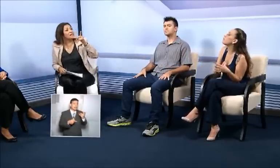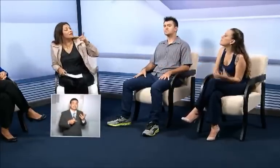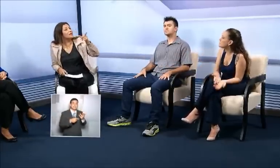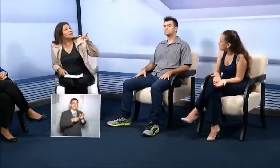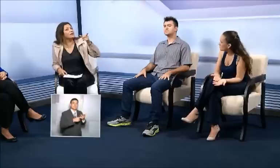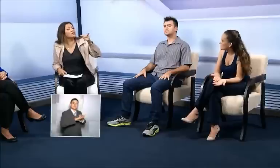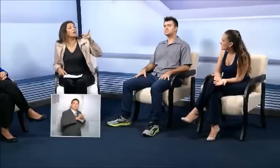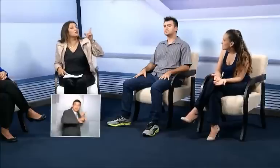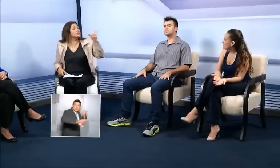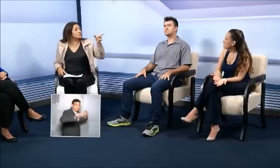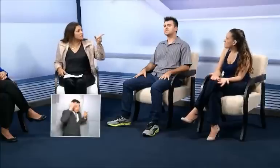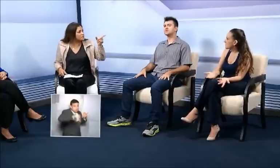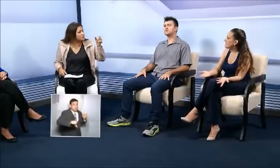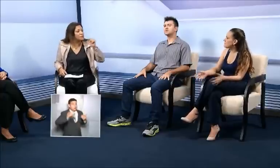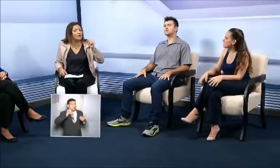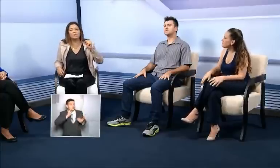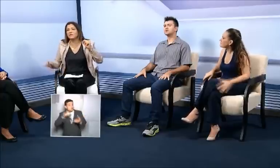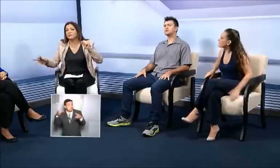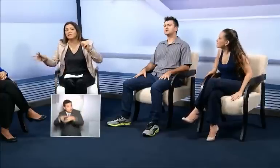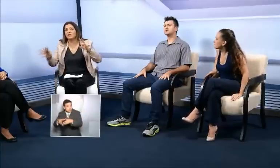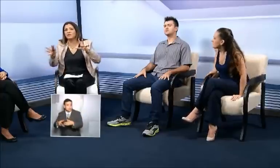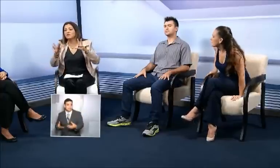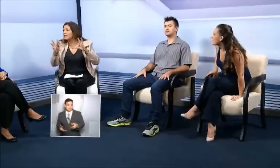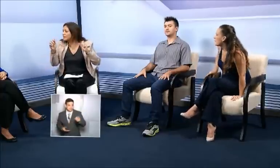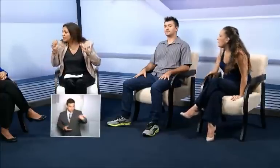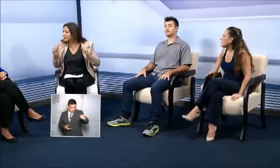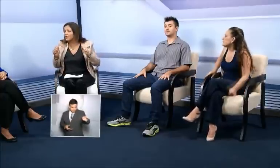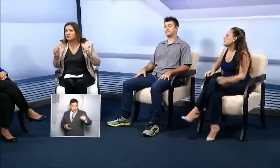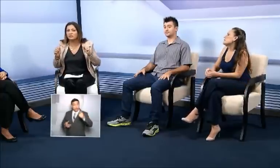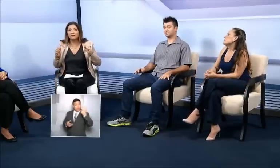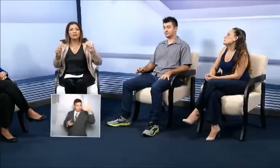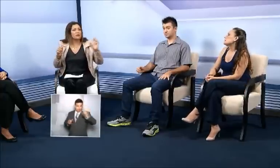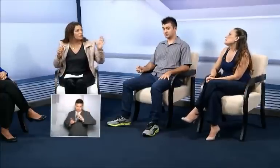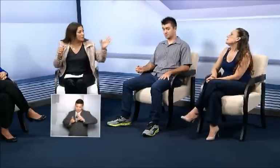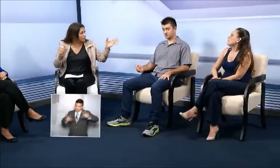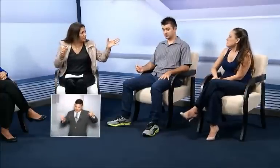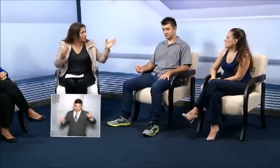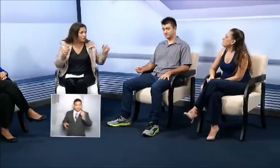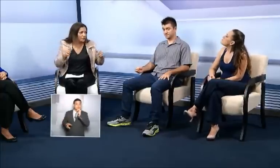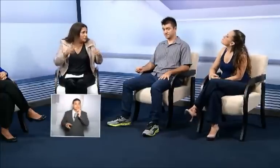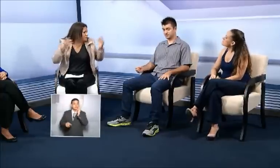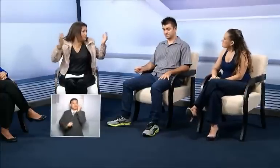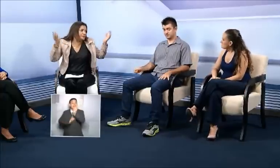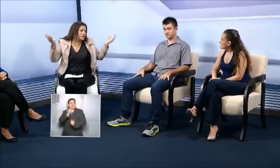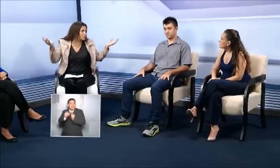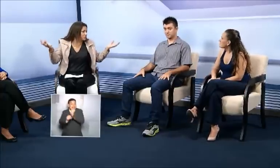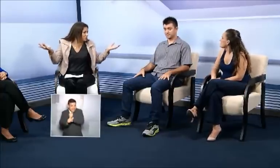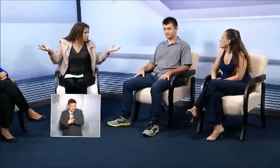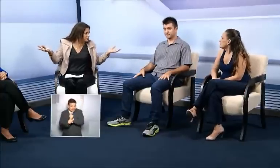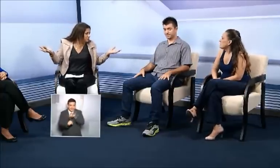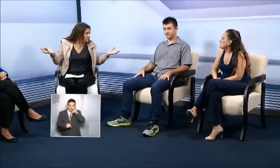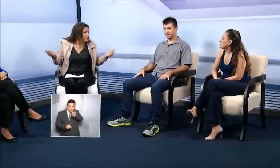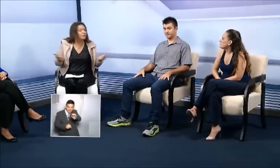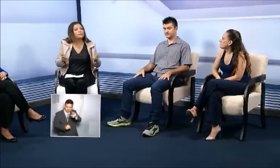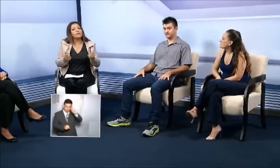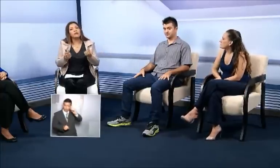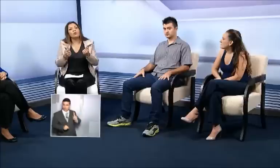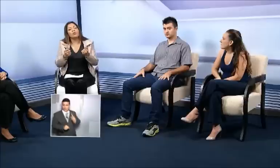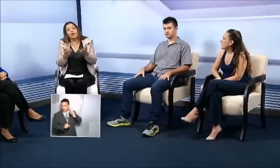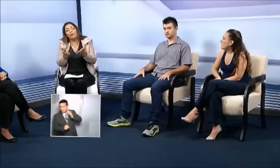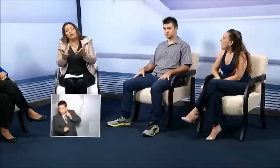quanto a comunidade surda? E tem outra situação né? diferente. Por exemplo, a gente está falando da internet. Quem vê o Bruno na internet não sabe se ele é surdo. Não.